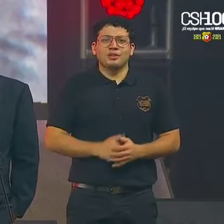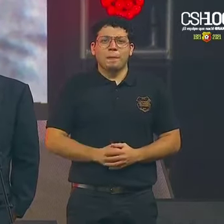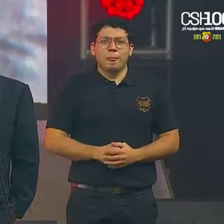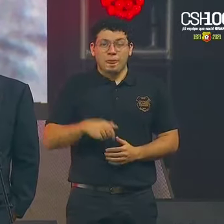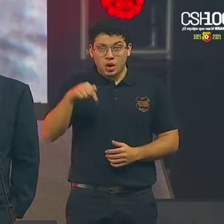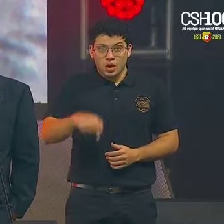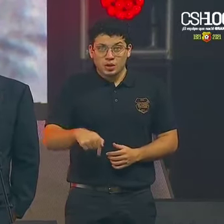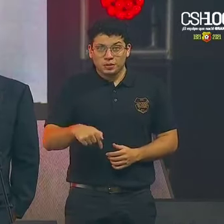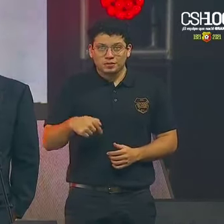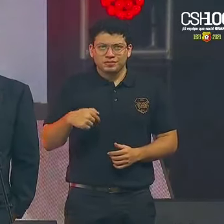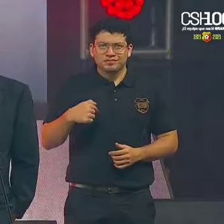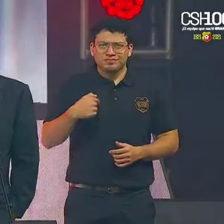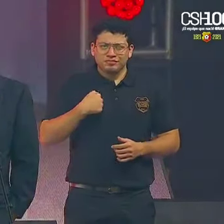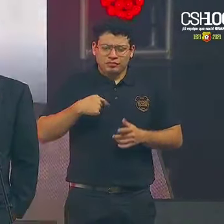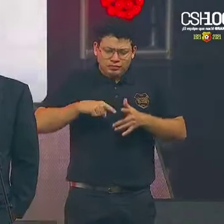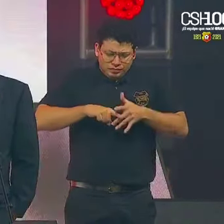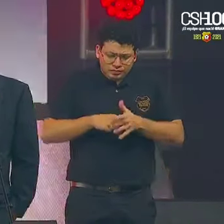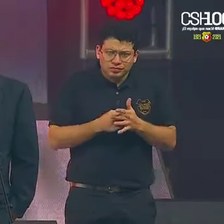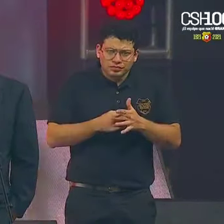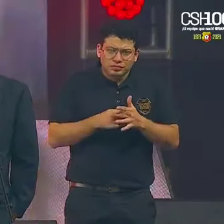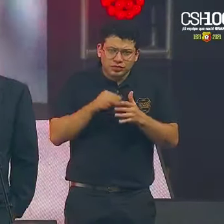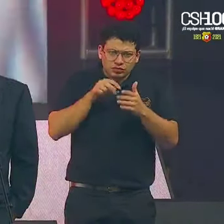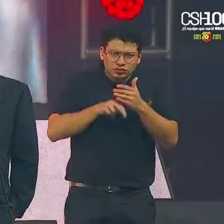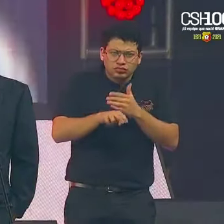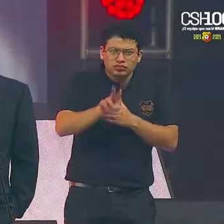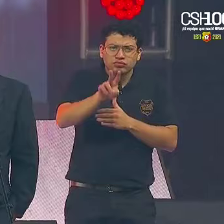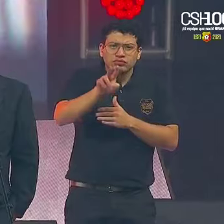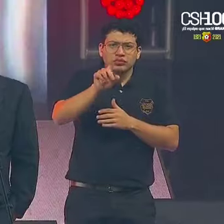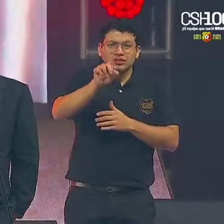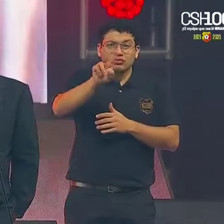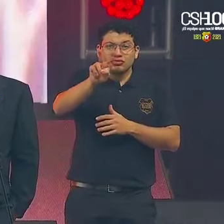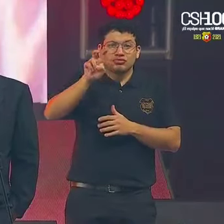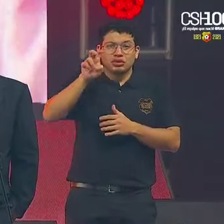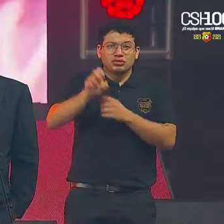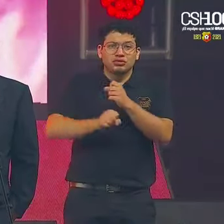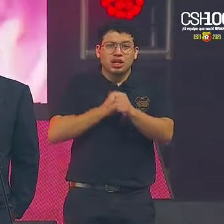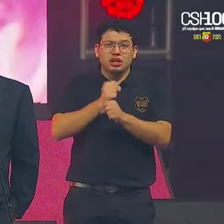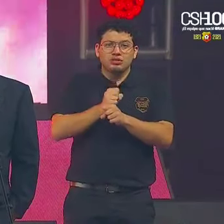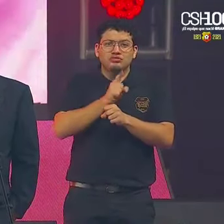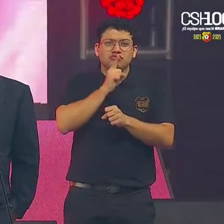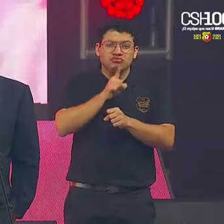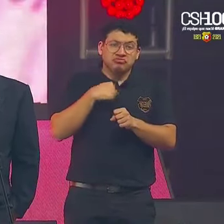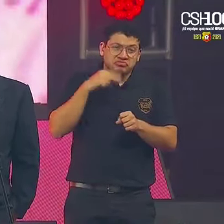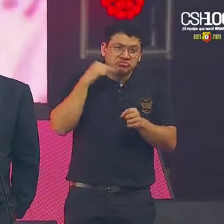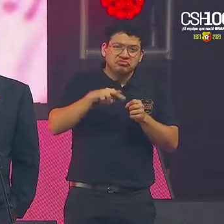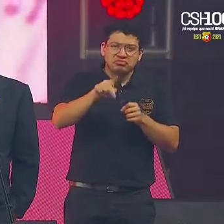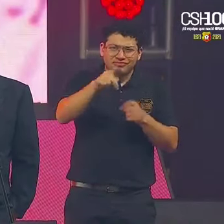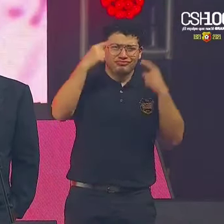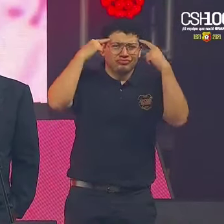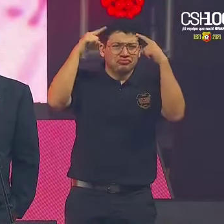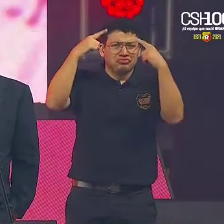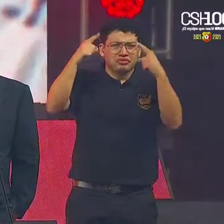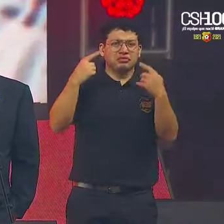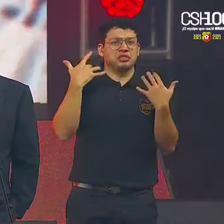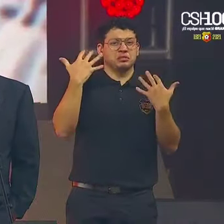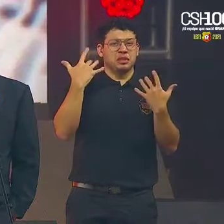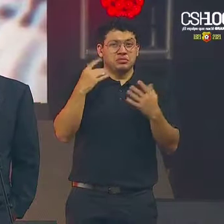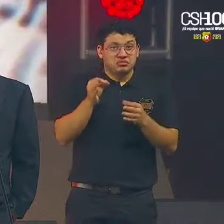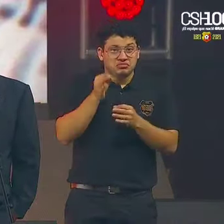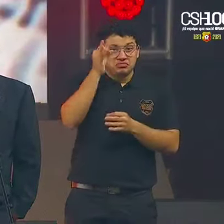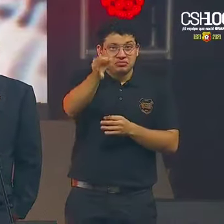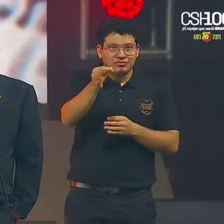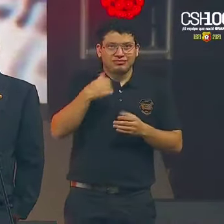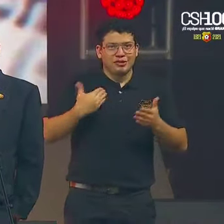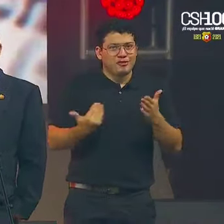iniciamos el camino al bicentenario, que estará lleno de éxitos y esperemos que muy pronto estaremos ya en nuestra nueva